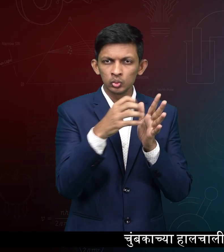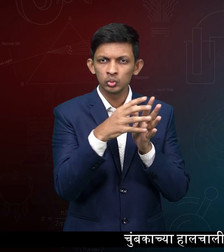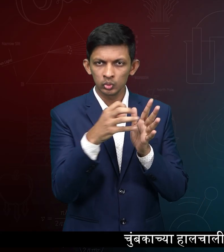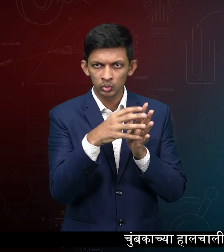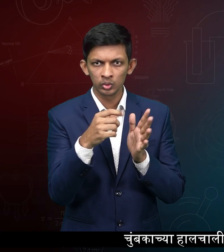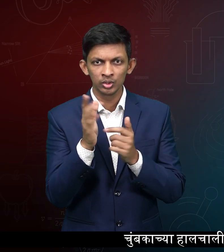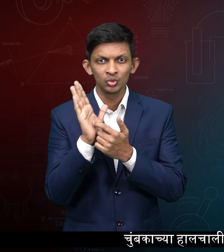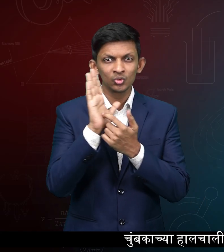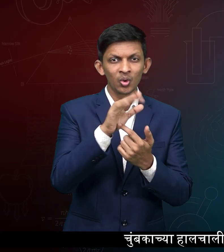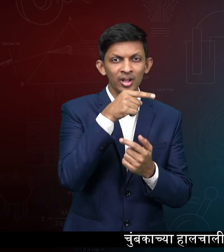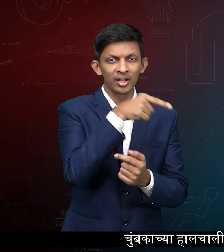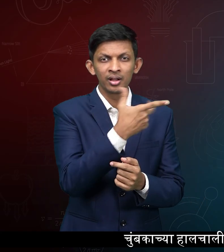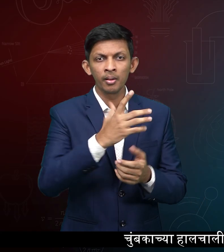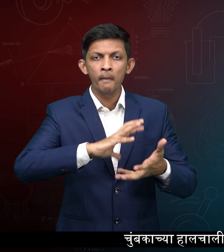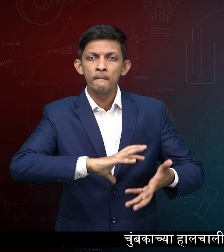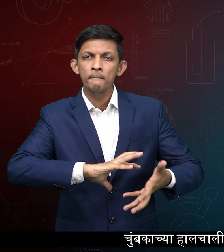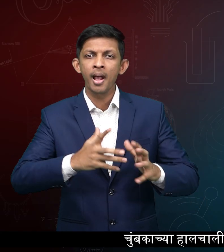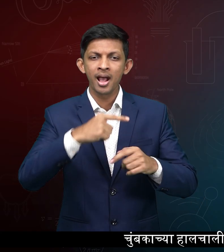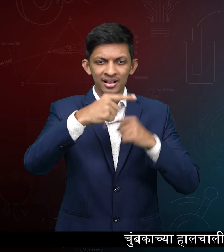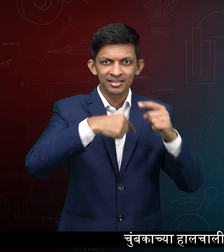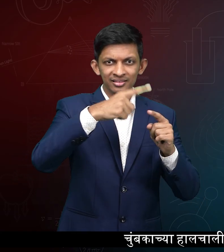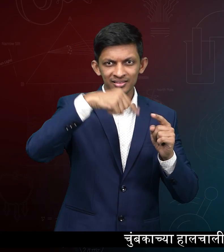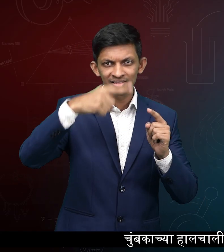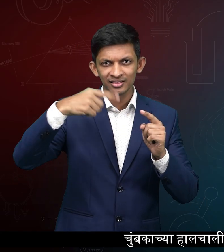चुंबकाच्या हालचालीमुळे प्रेरित विद्युत संभाव्यता निर्माण होते,